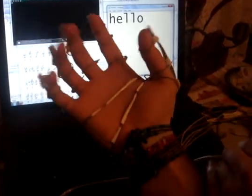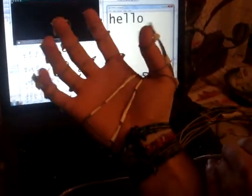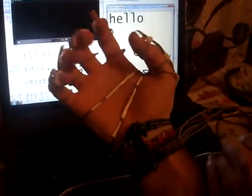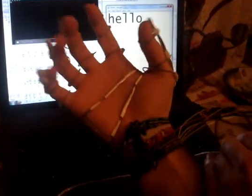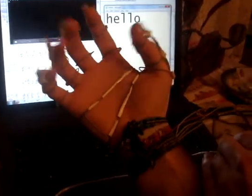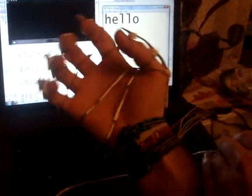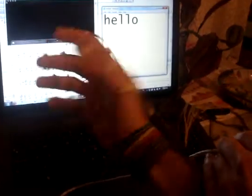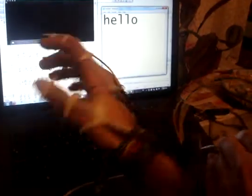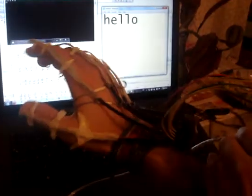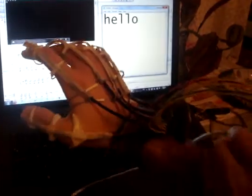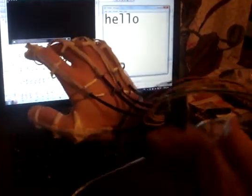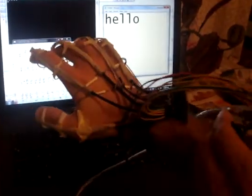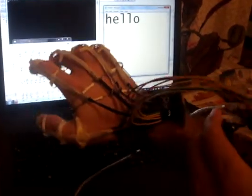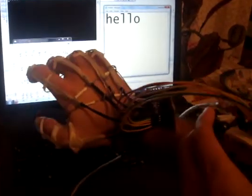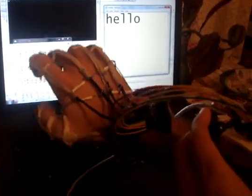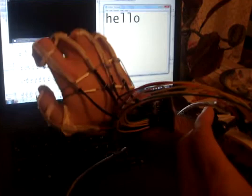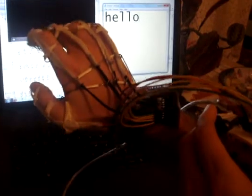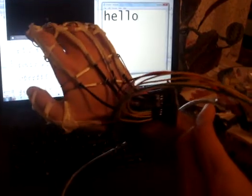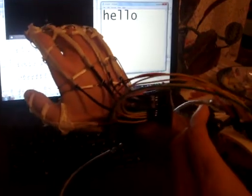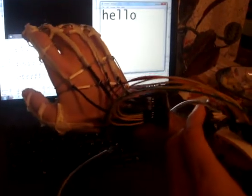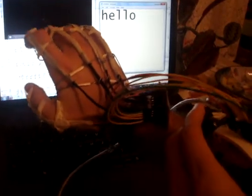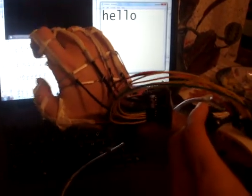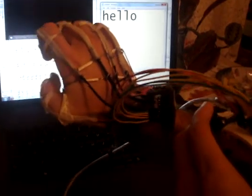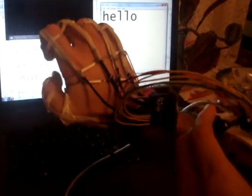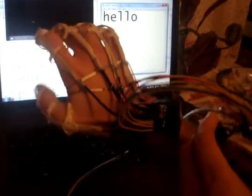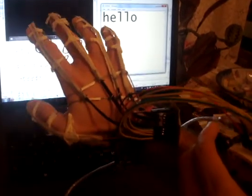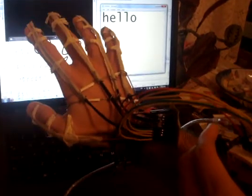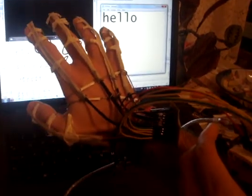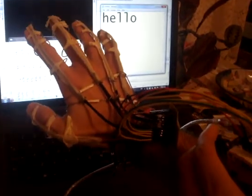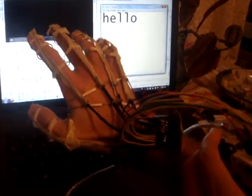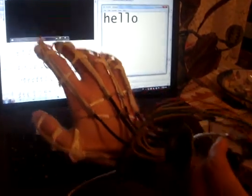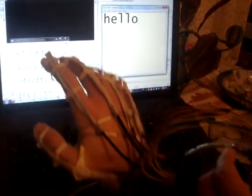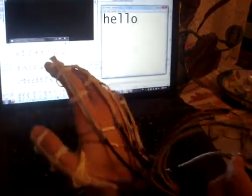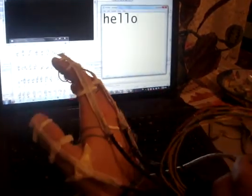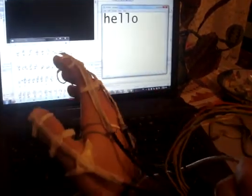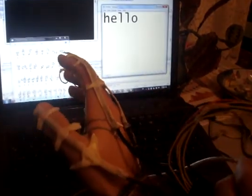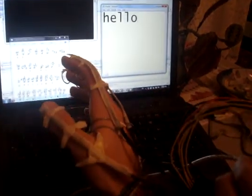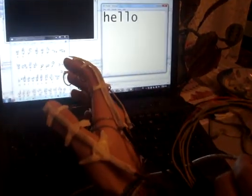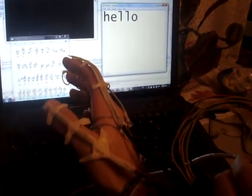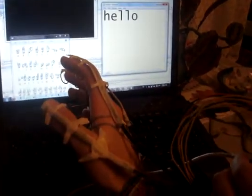Muha-ha-ha. The power of Arduino. Vezi că l-oprescă se oprește. Da, că oprește, oprește.